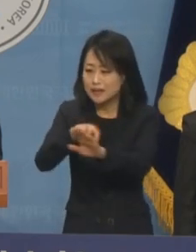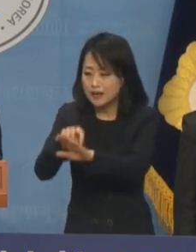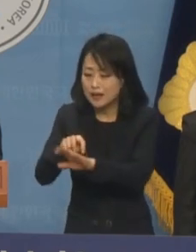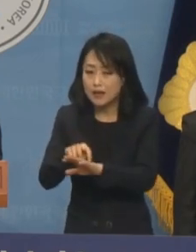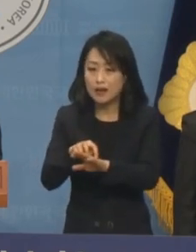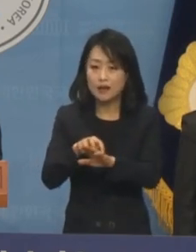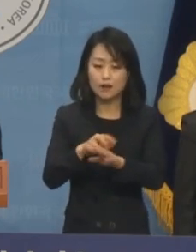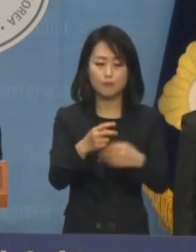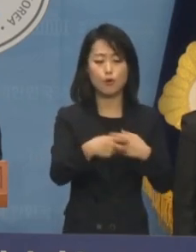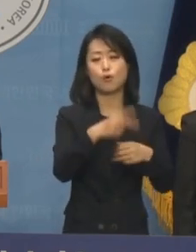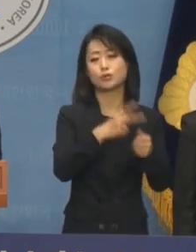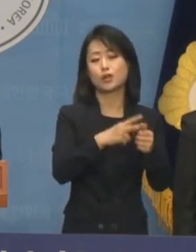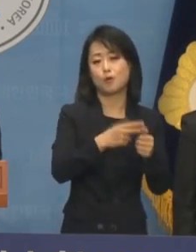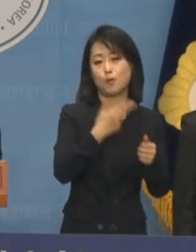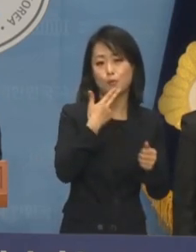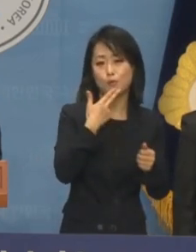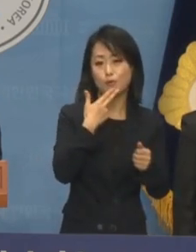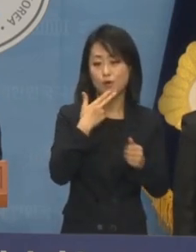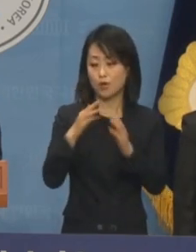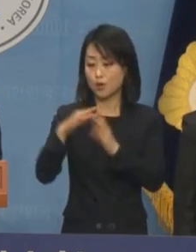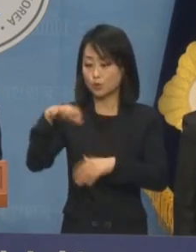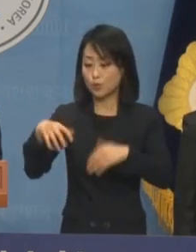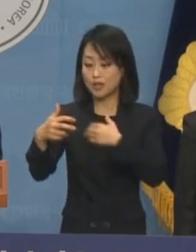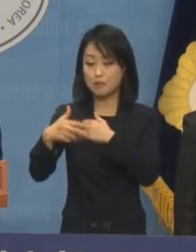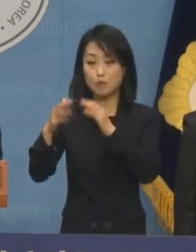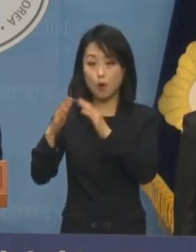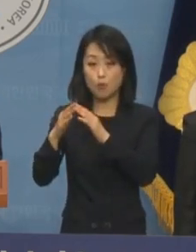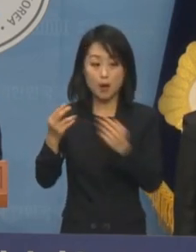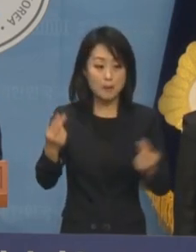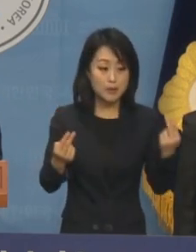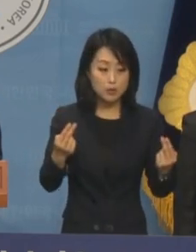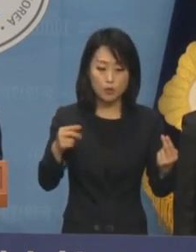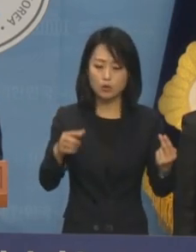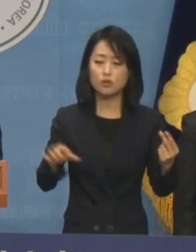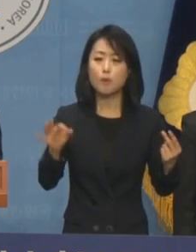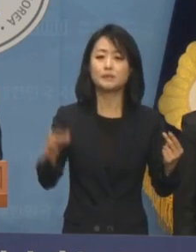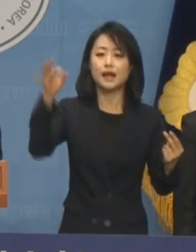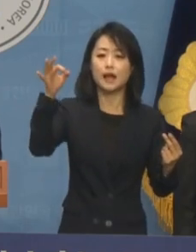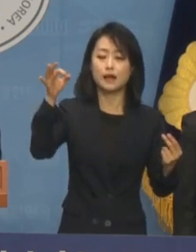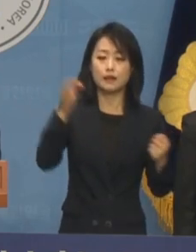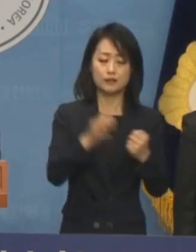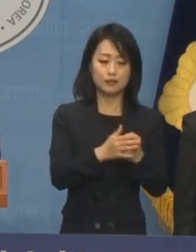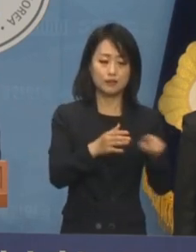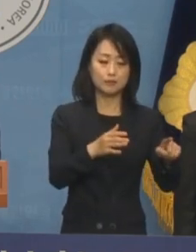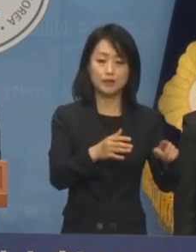보는 동네 병원 의사 소득이 두세 배 수준으로 껑충 뛰었기 때문입니다.